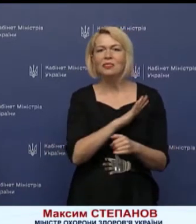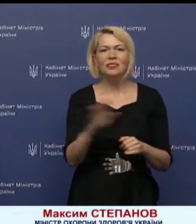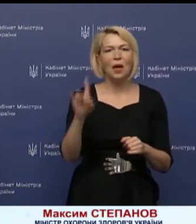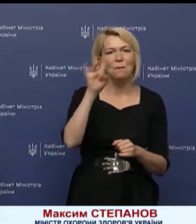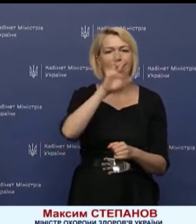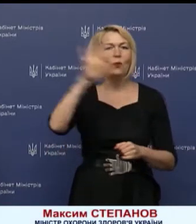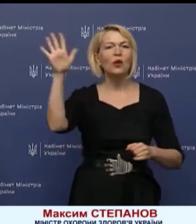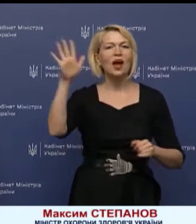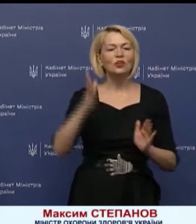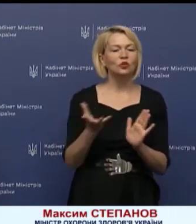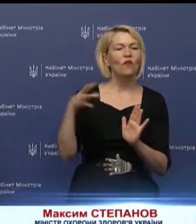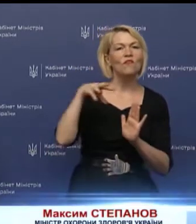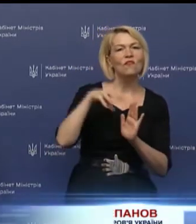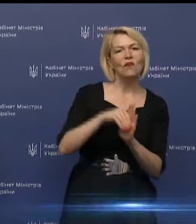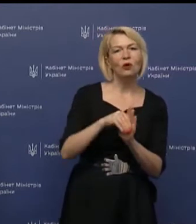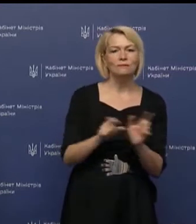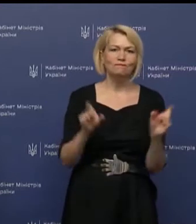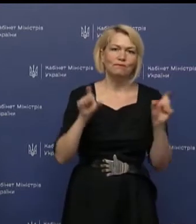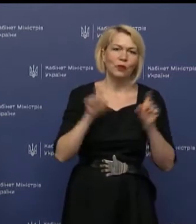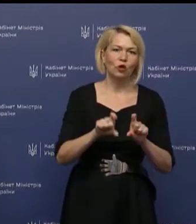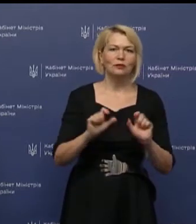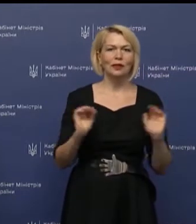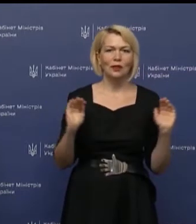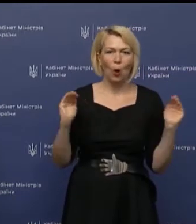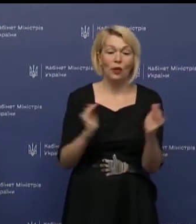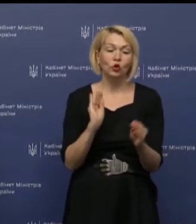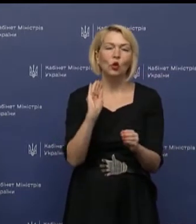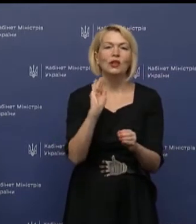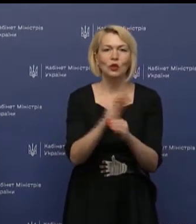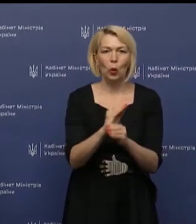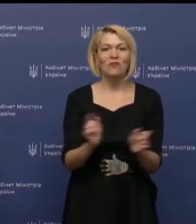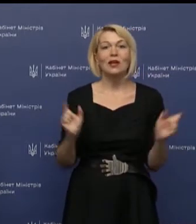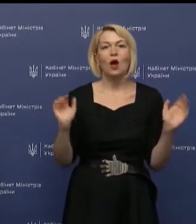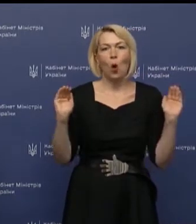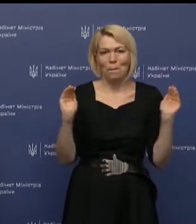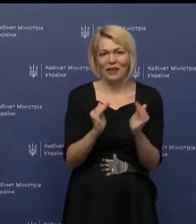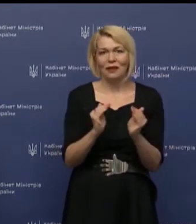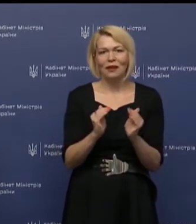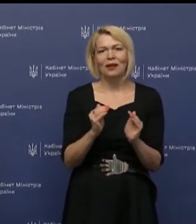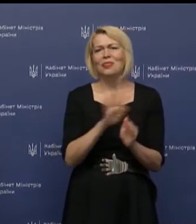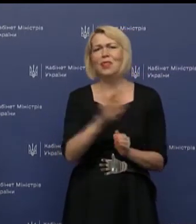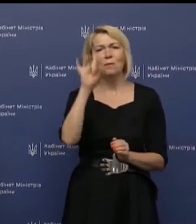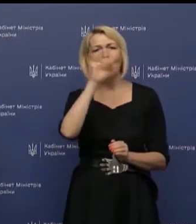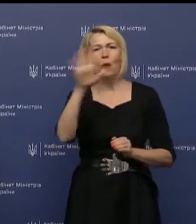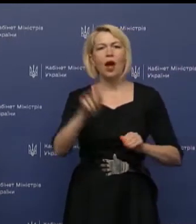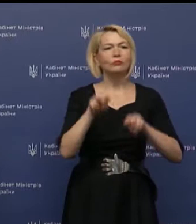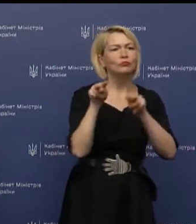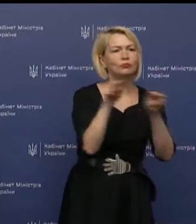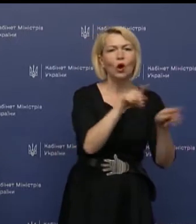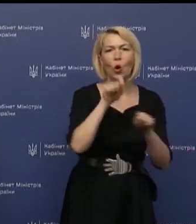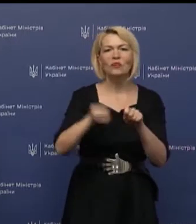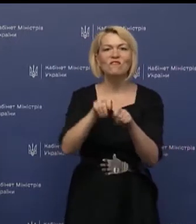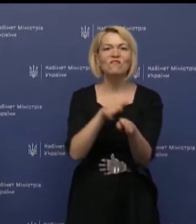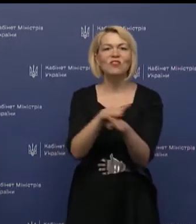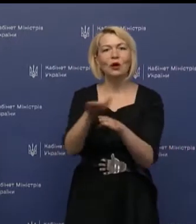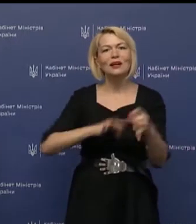вводити якісь карантинні обмеження, додаткові обмеження. Непопулярно контролювати